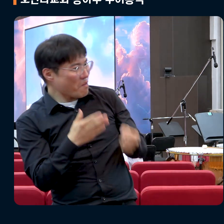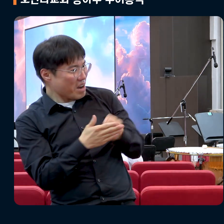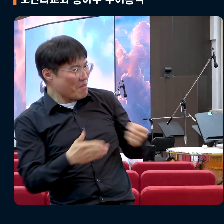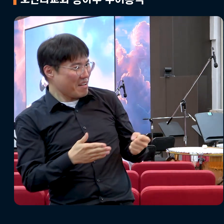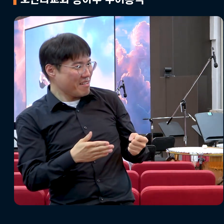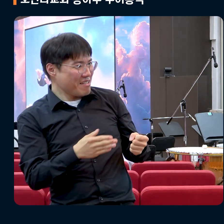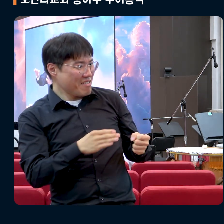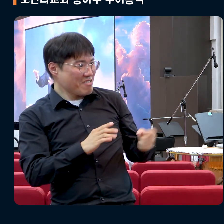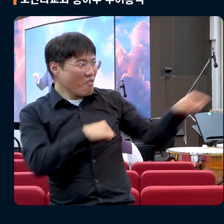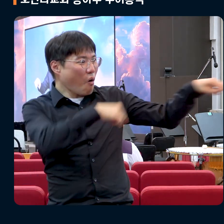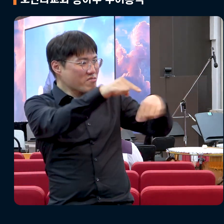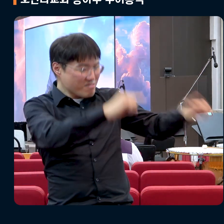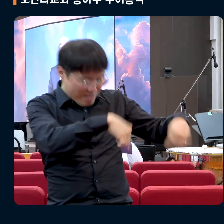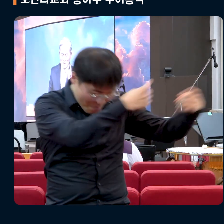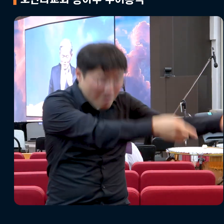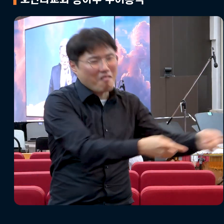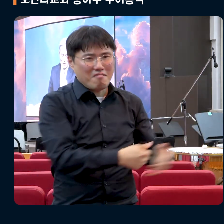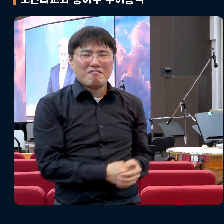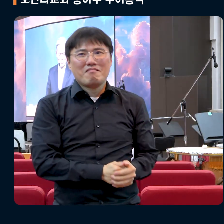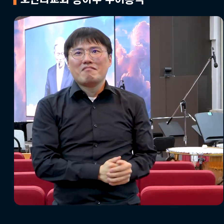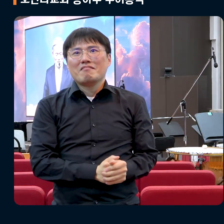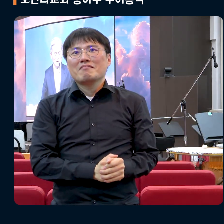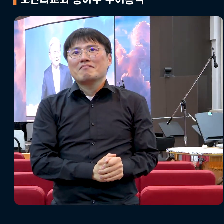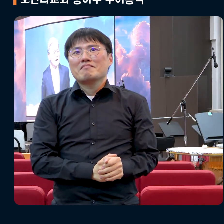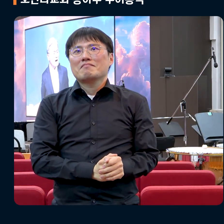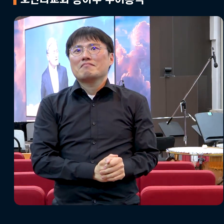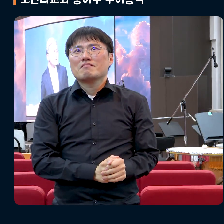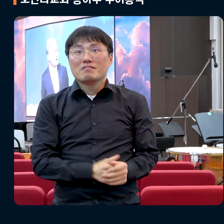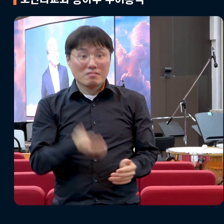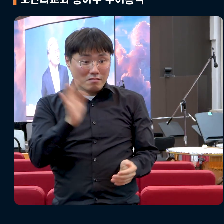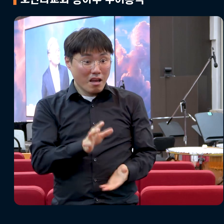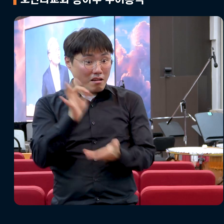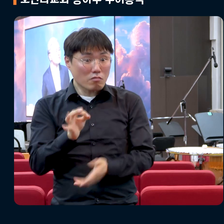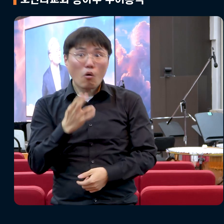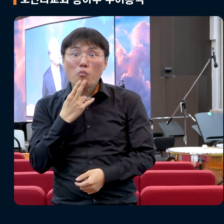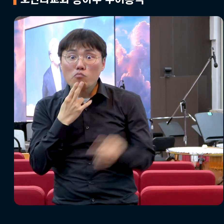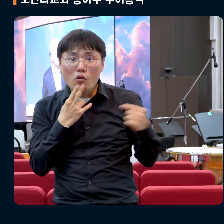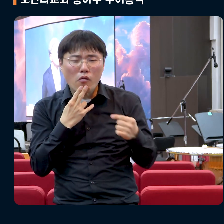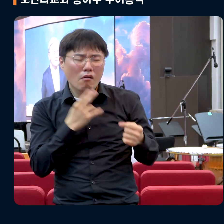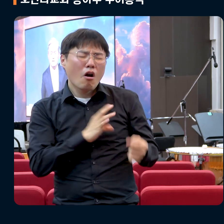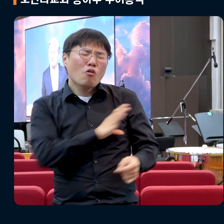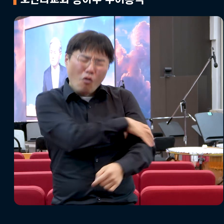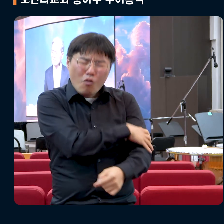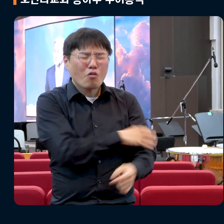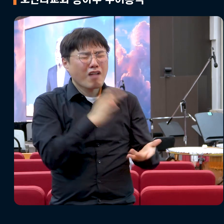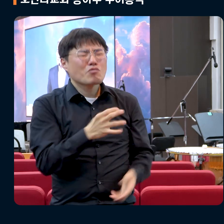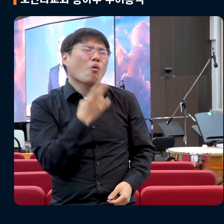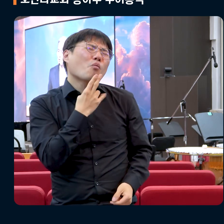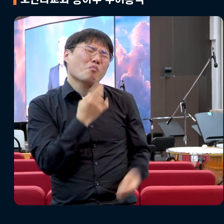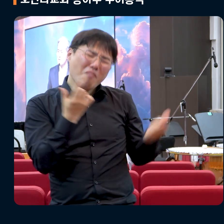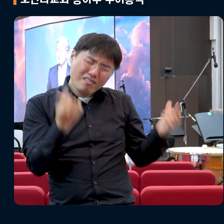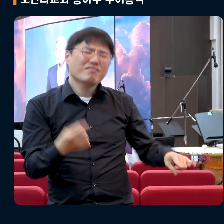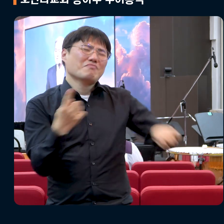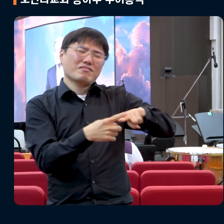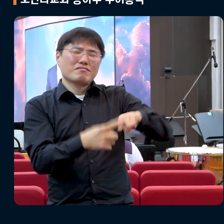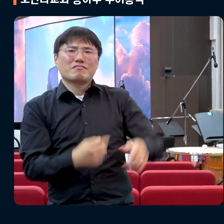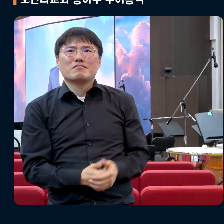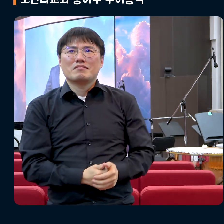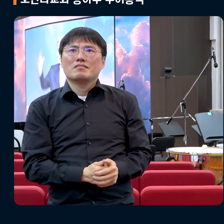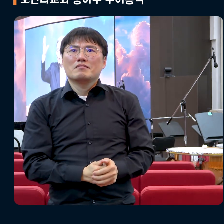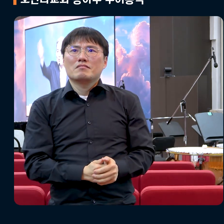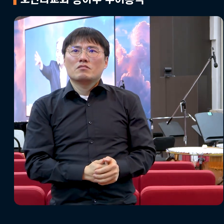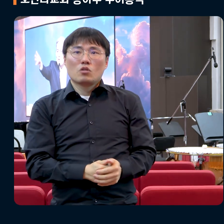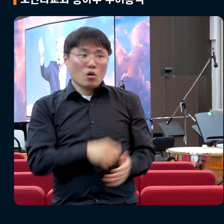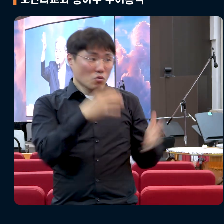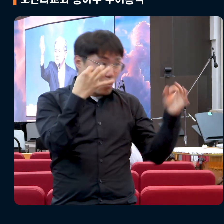가치가 있어 보이니까 정치를 하는 거예요. 자, 그런데 여러분, 가치가 없기는 권력도 마찬가지 아니에요. 여러분,